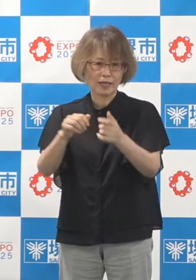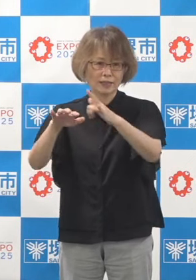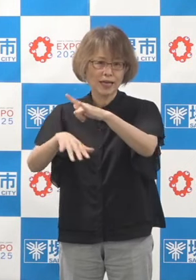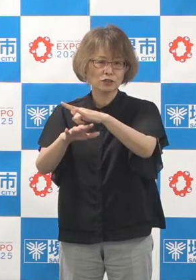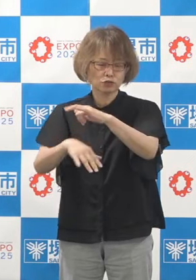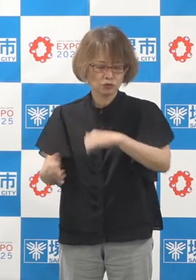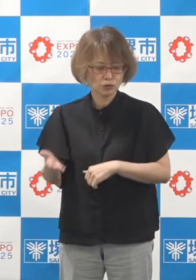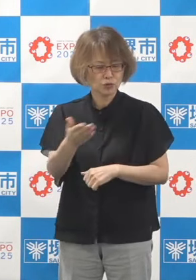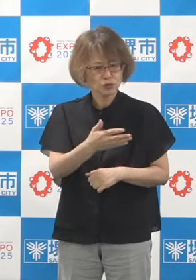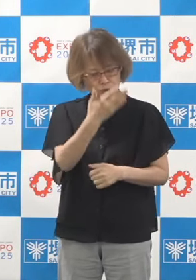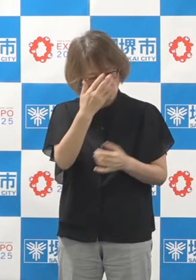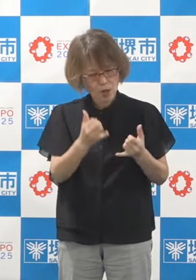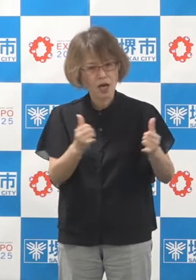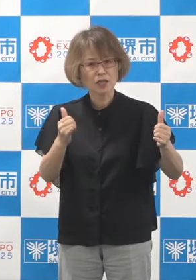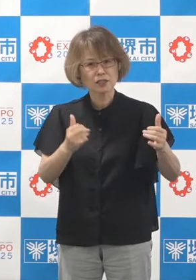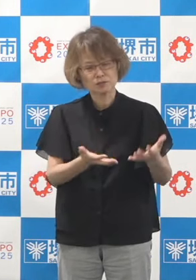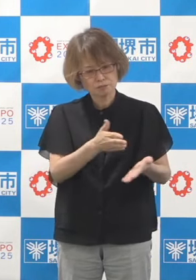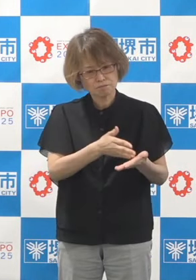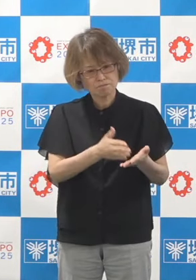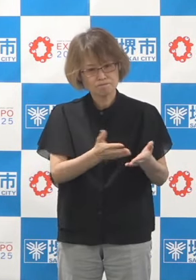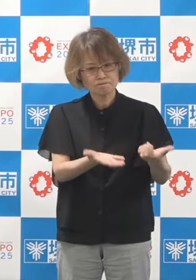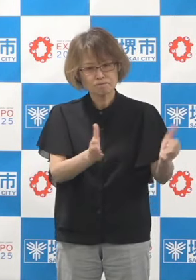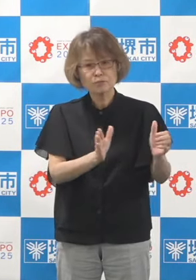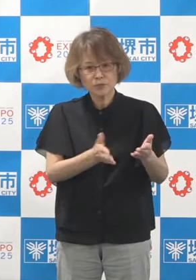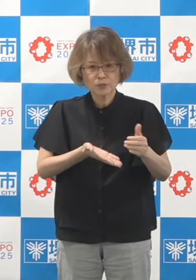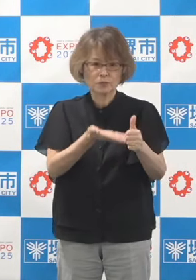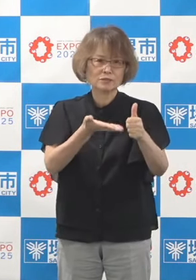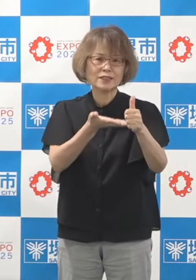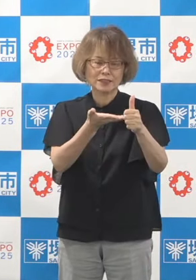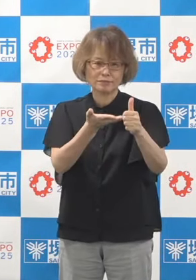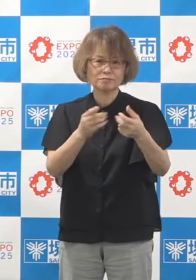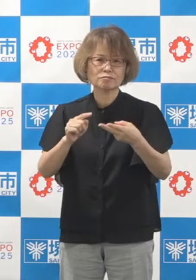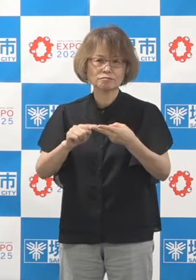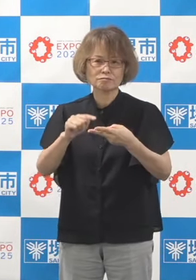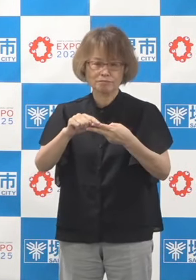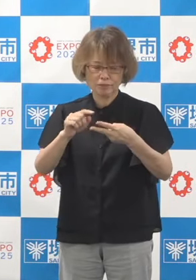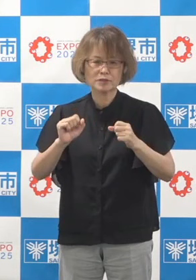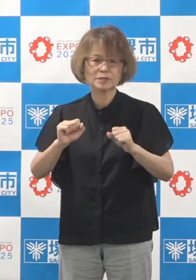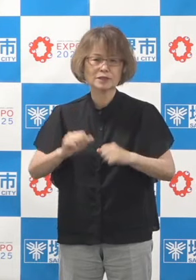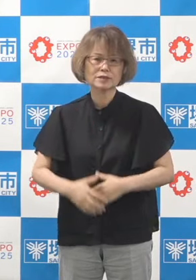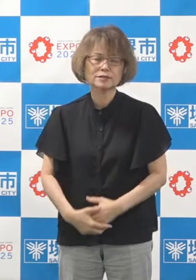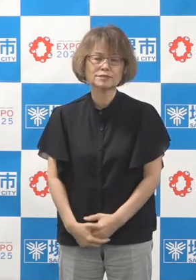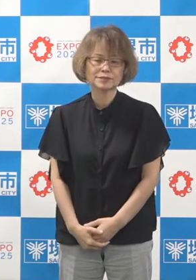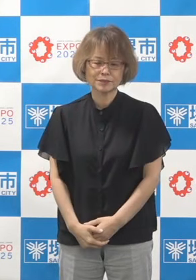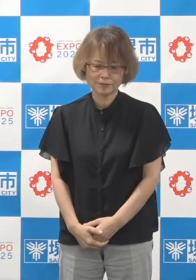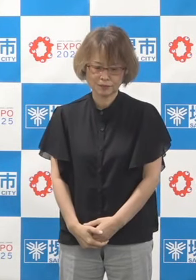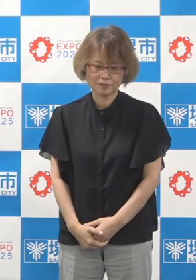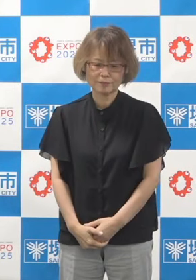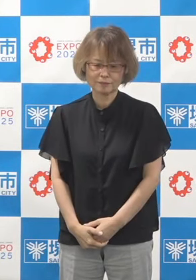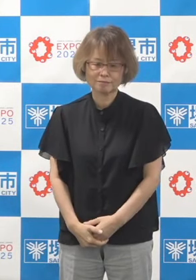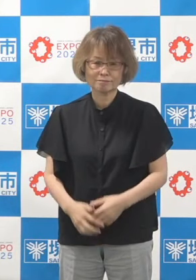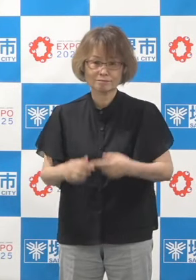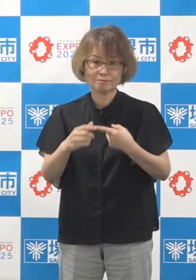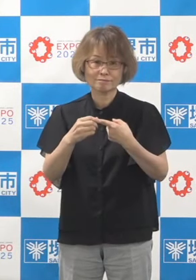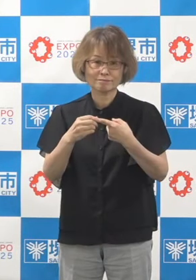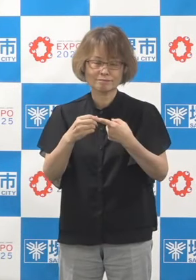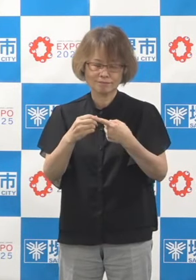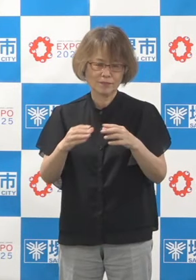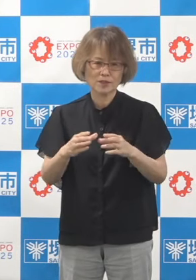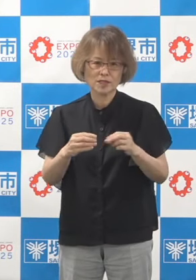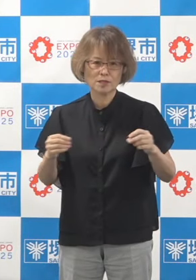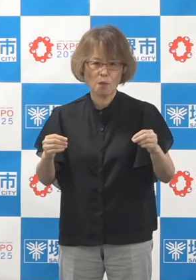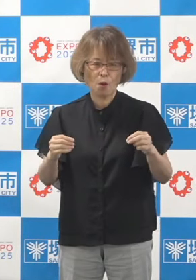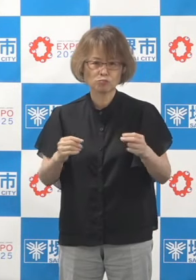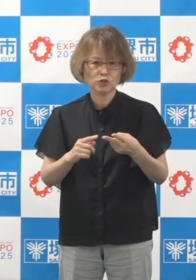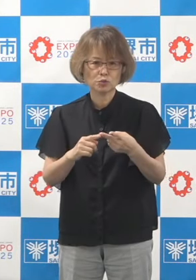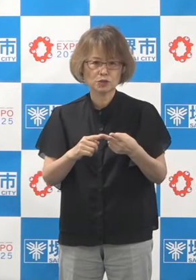代の語り部育成事業の実施についてお伝えをいたします。はい、まず1件目、日本郵便株式会